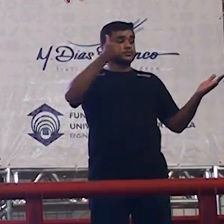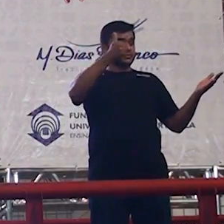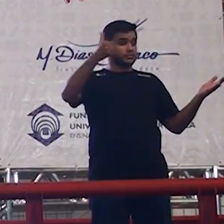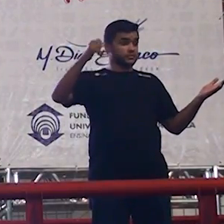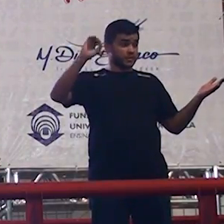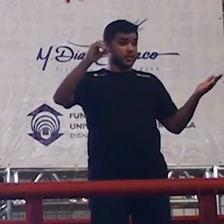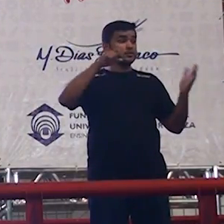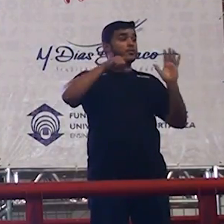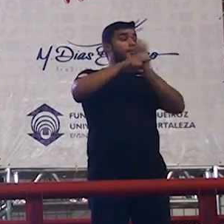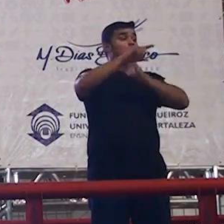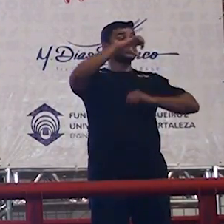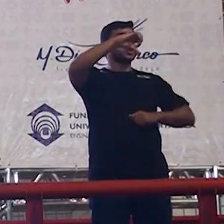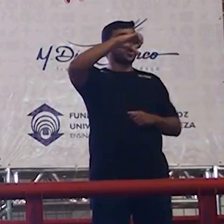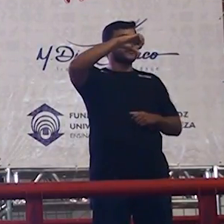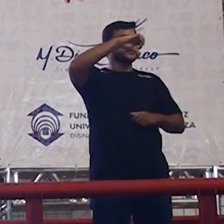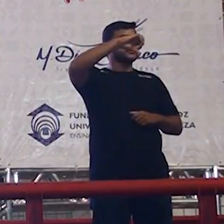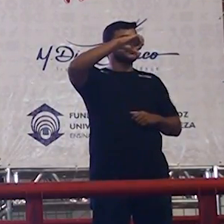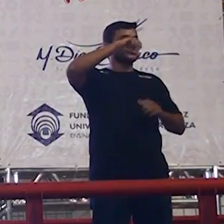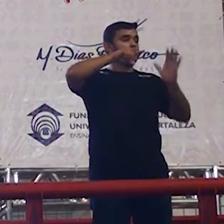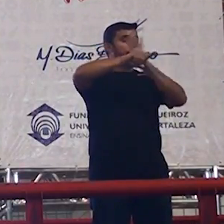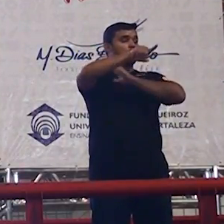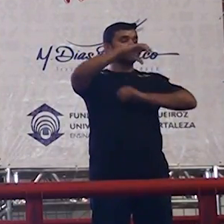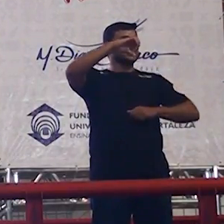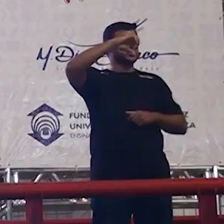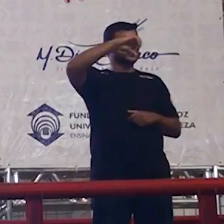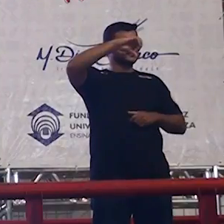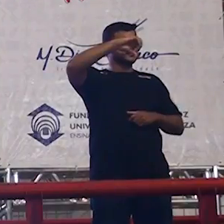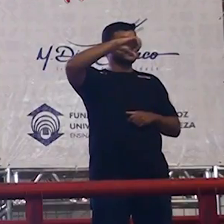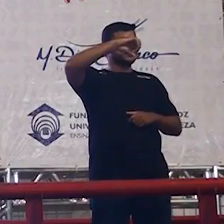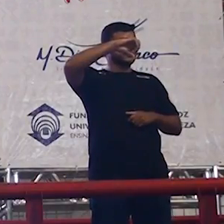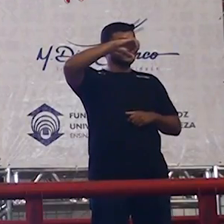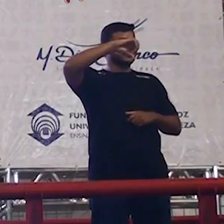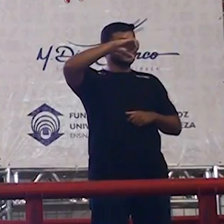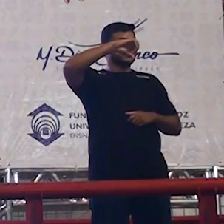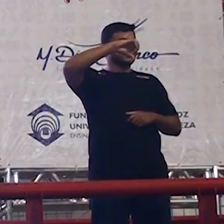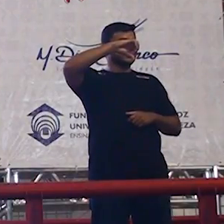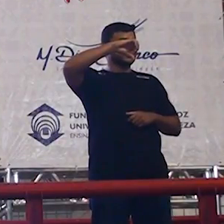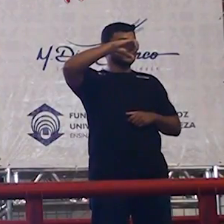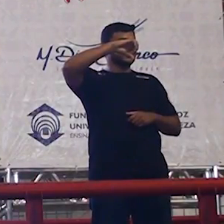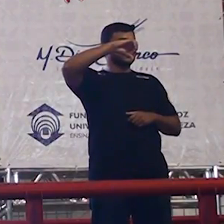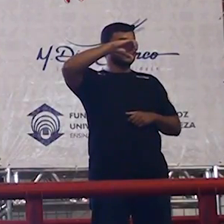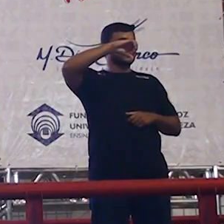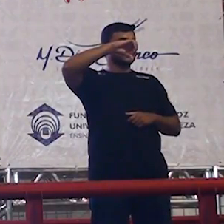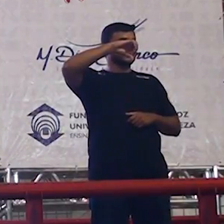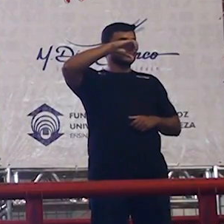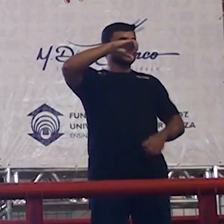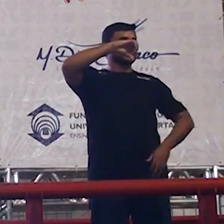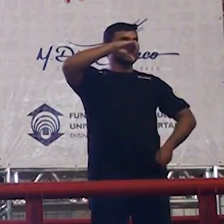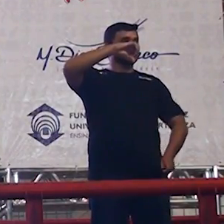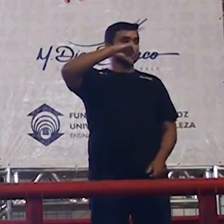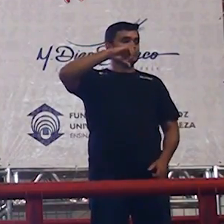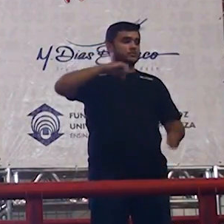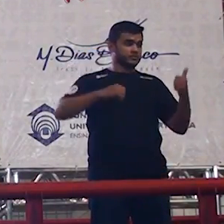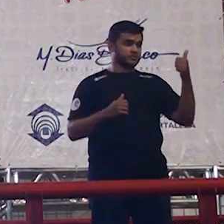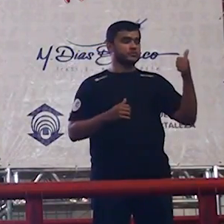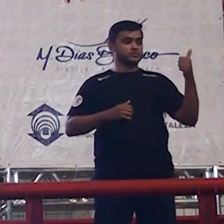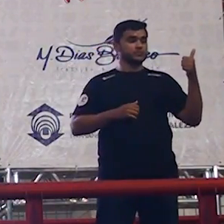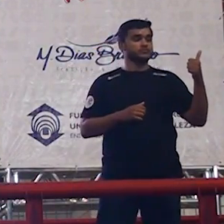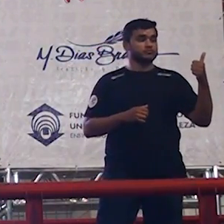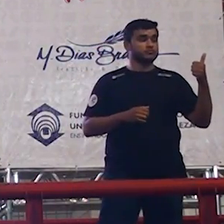página 110. É uma questão que caiu em 2008 do Tangram. Fala sobre o